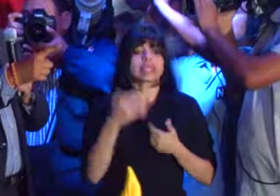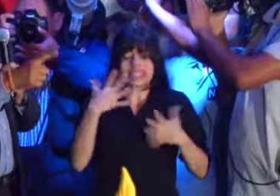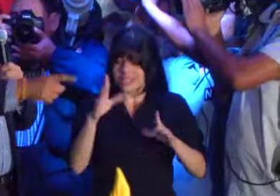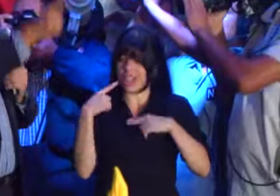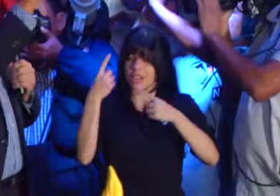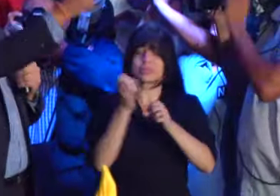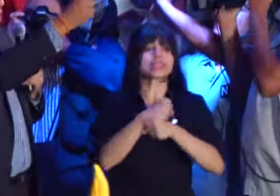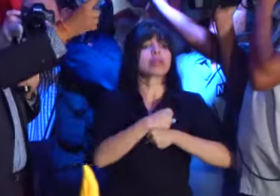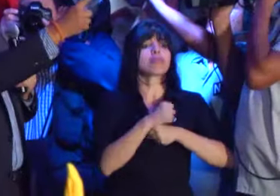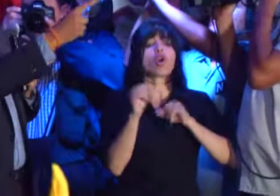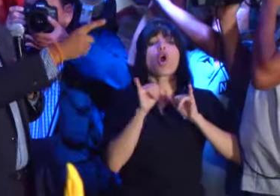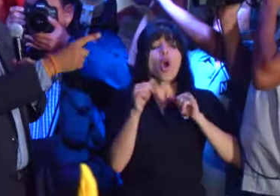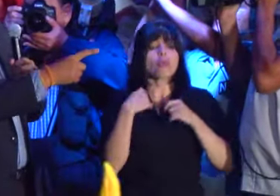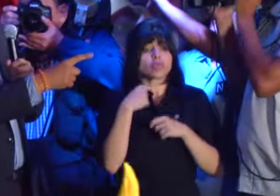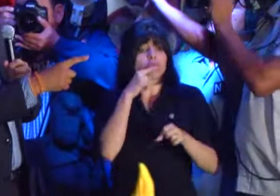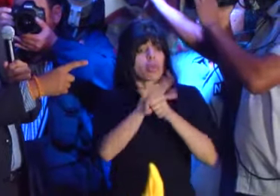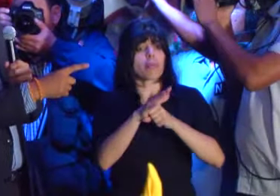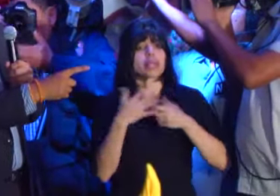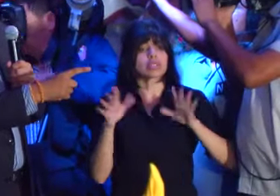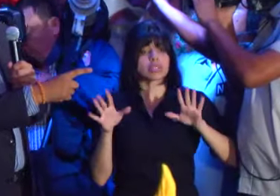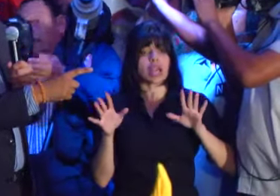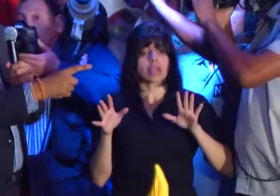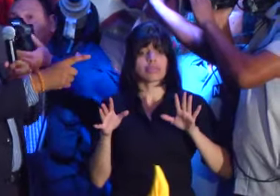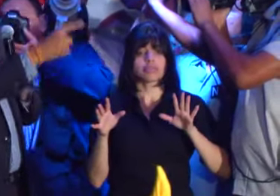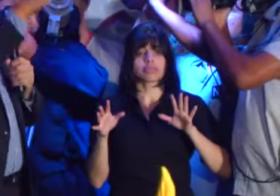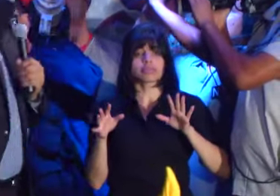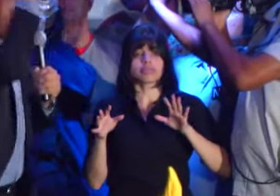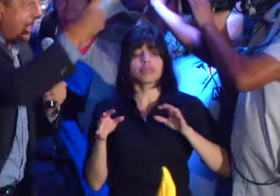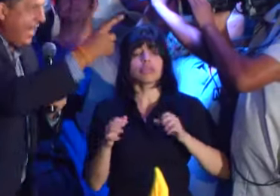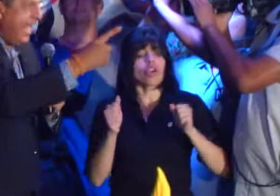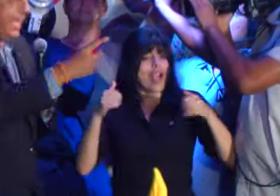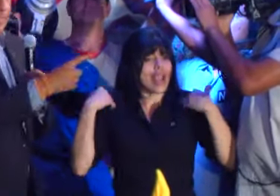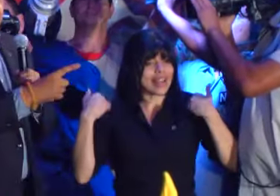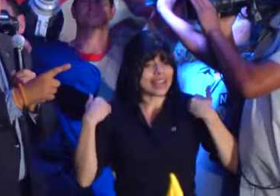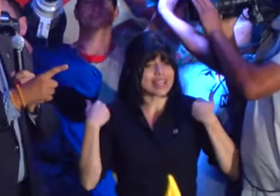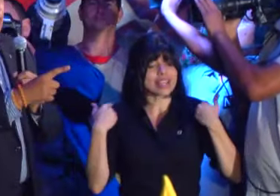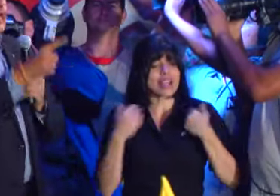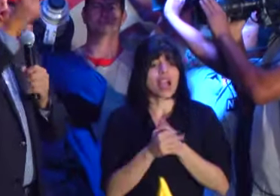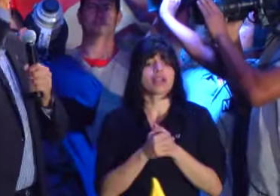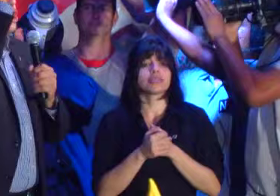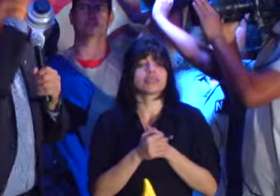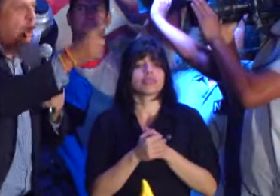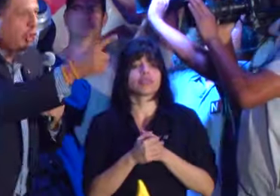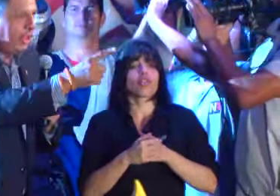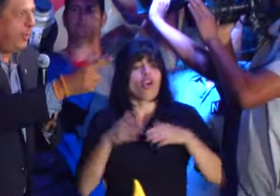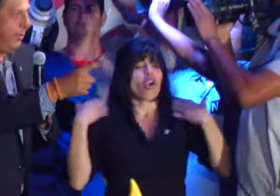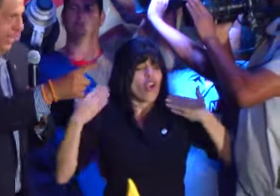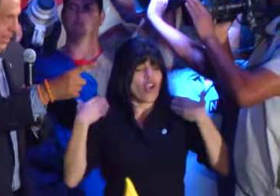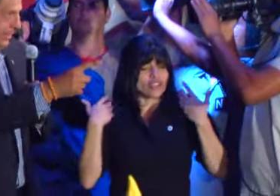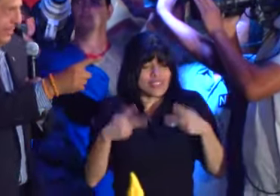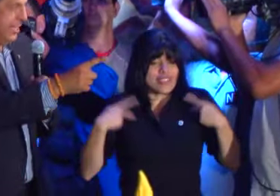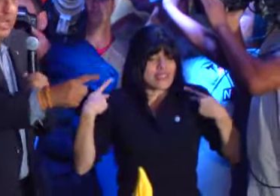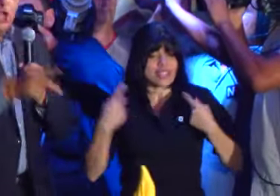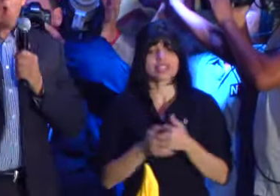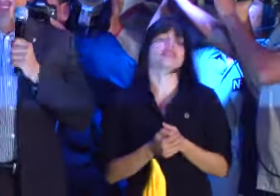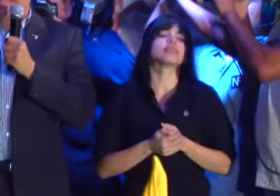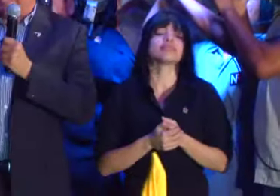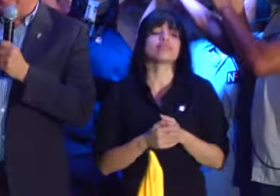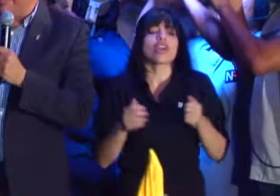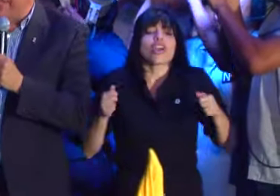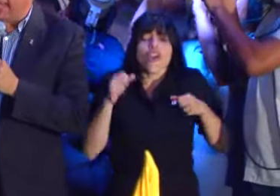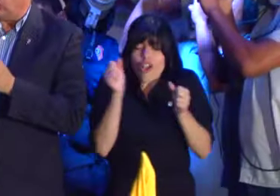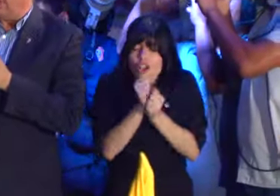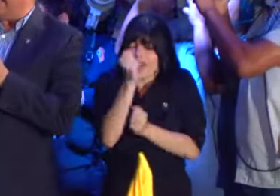hecho tal y como se prometió, con alegría, con gozo de vivir,